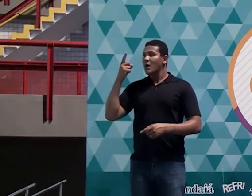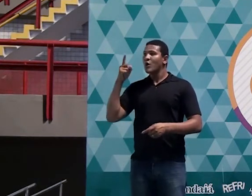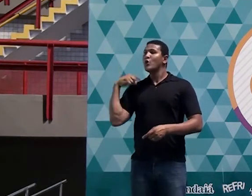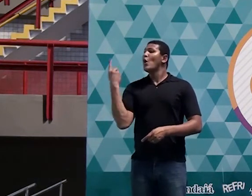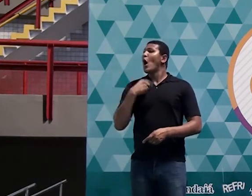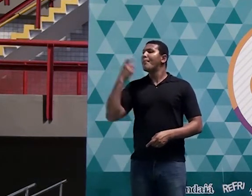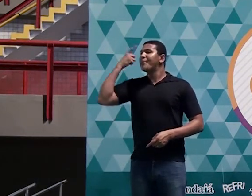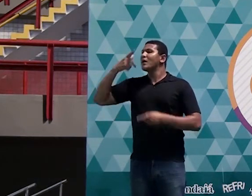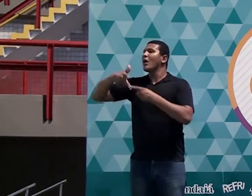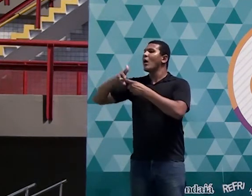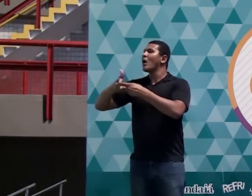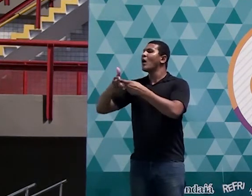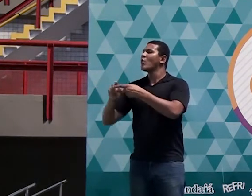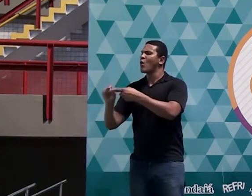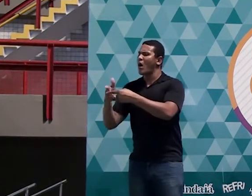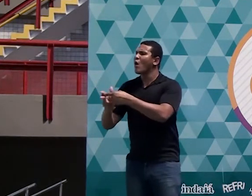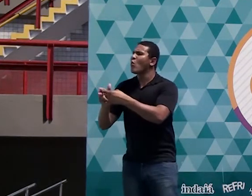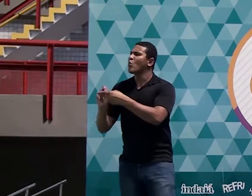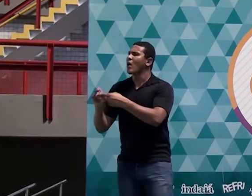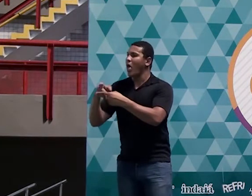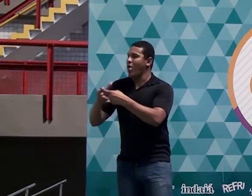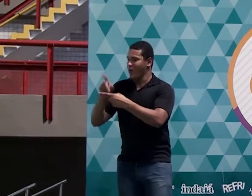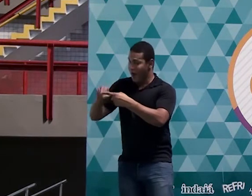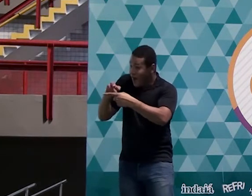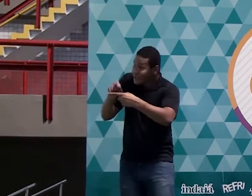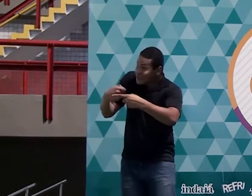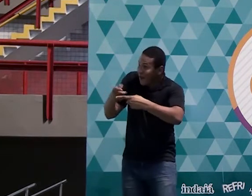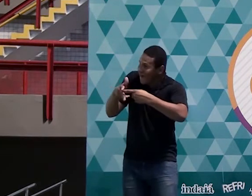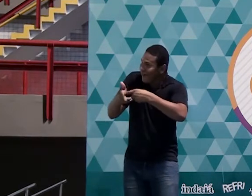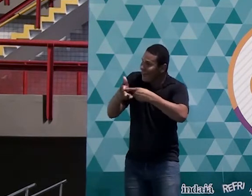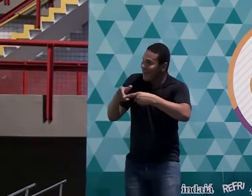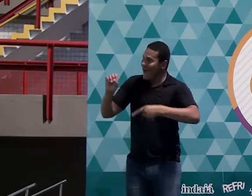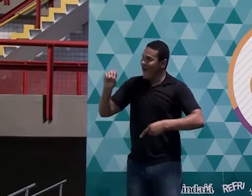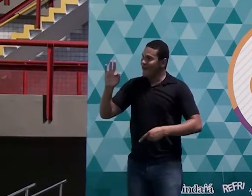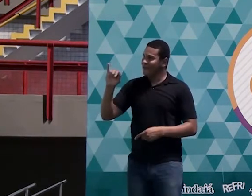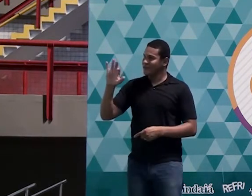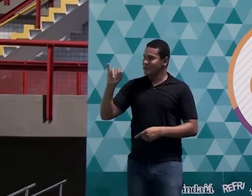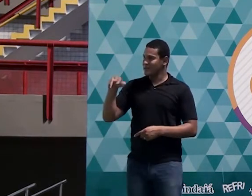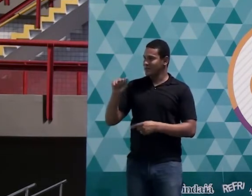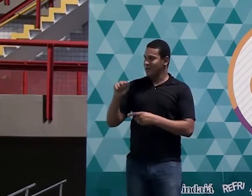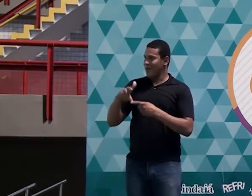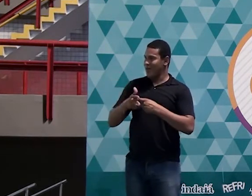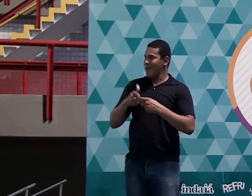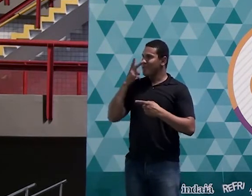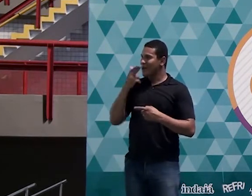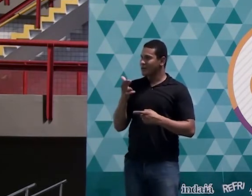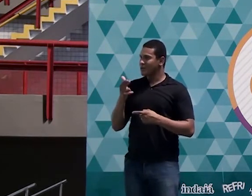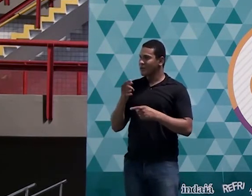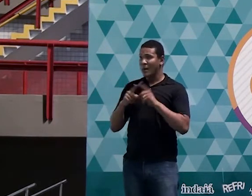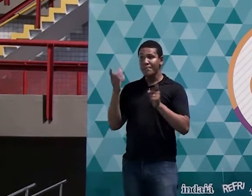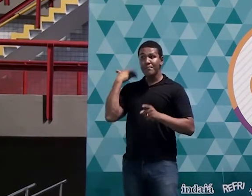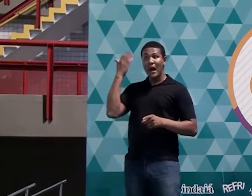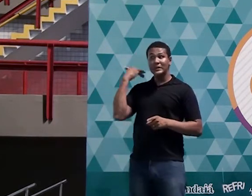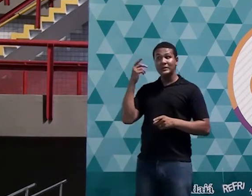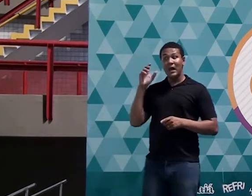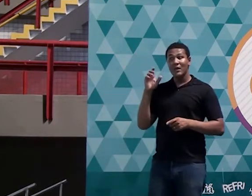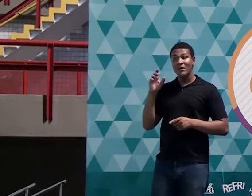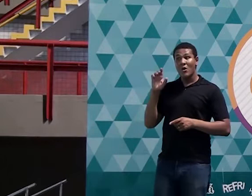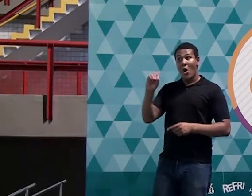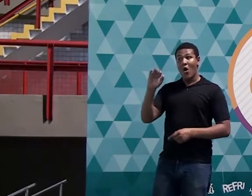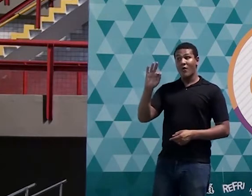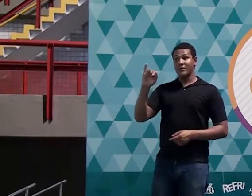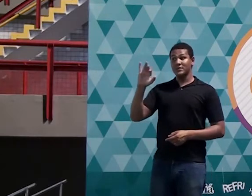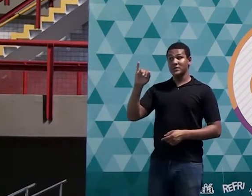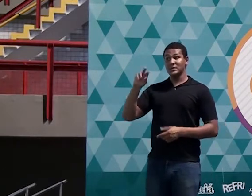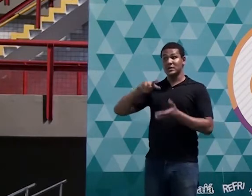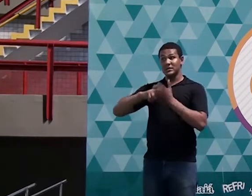é o local onde se conserta as coisas. Na Idade Média, oficina é o local onde se